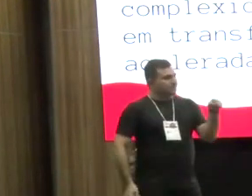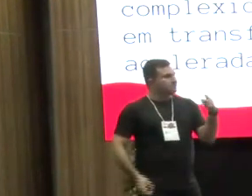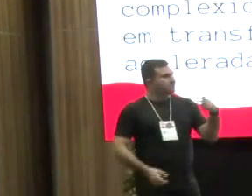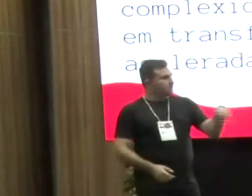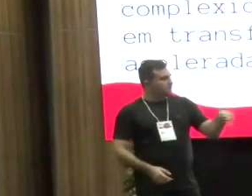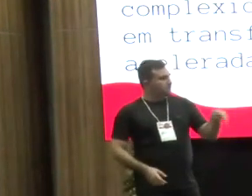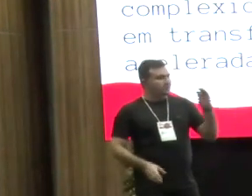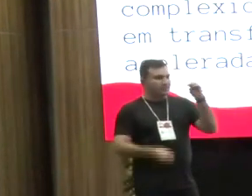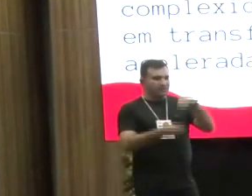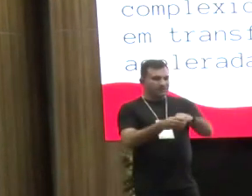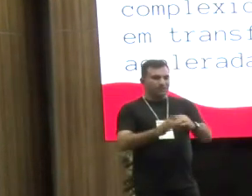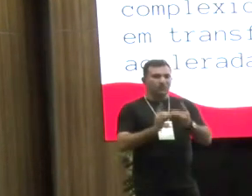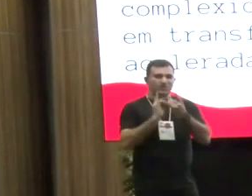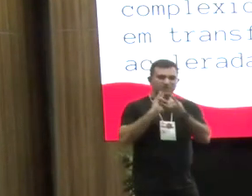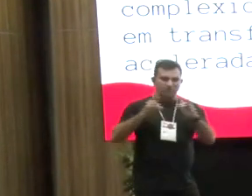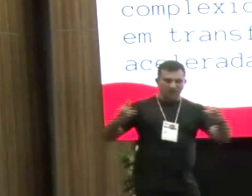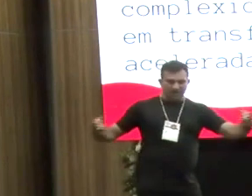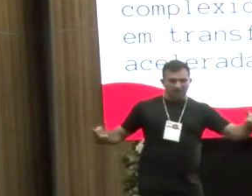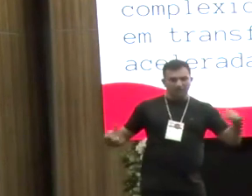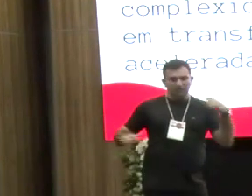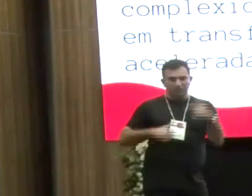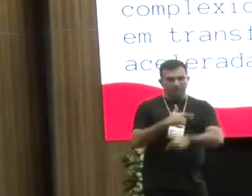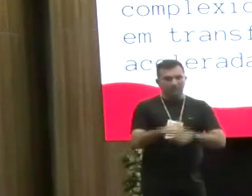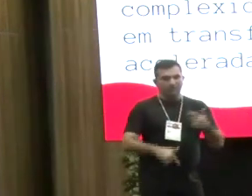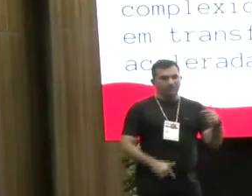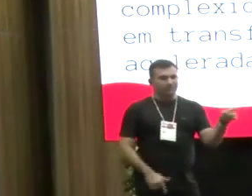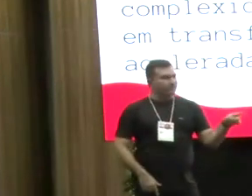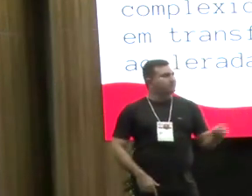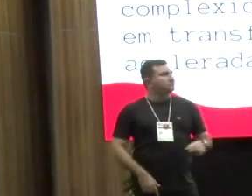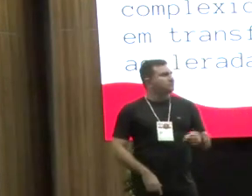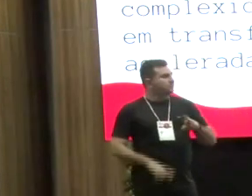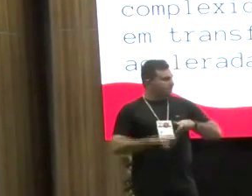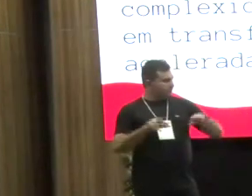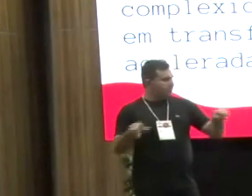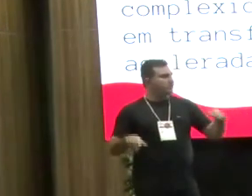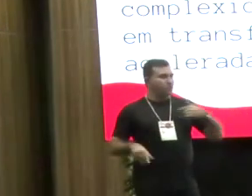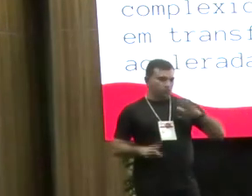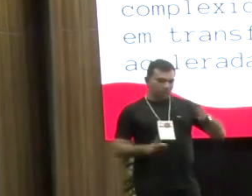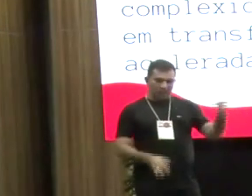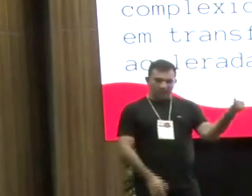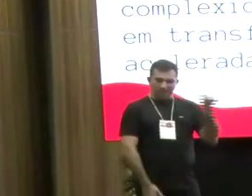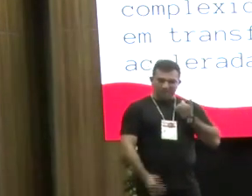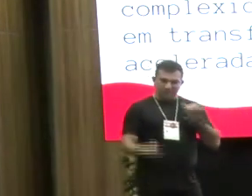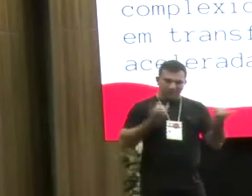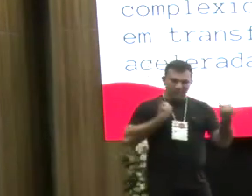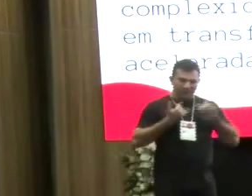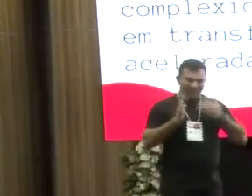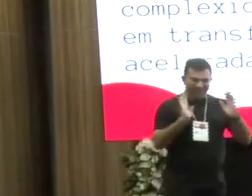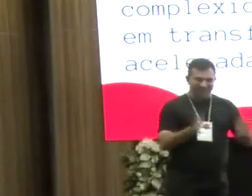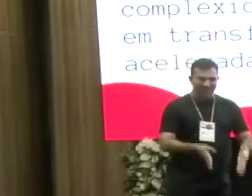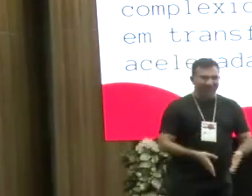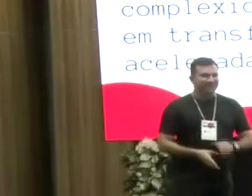trabalhava direito com as oportunidades que tinha. Eu ouvi falar isso.